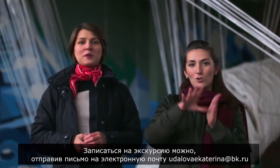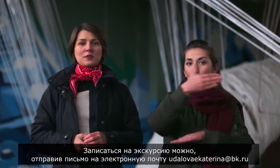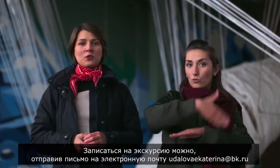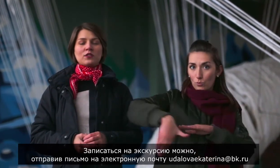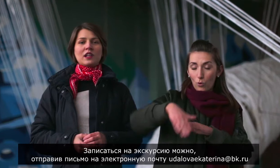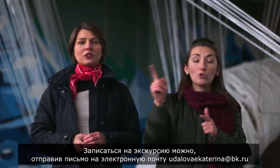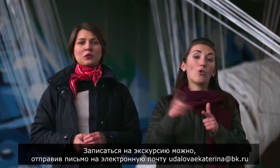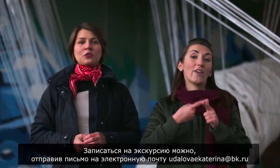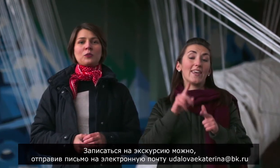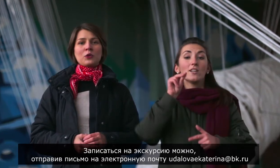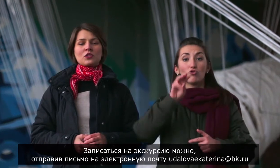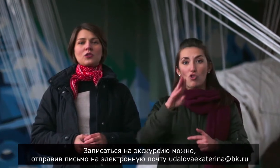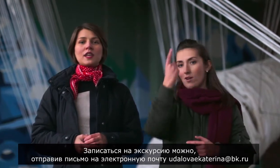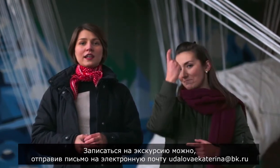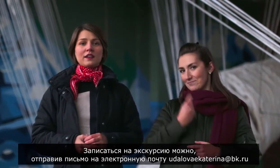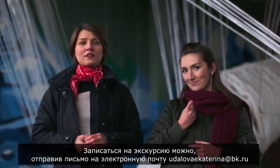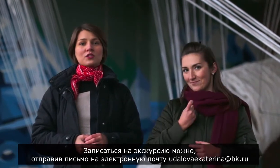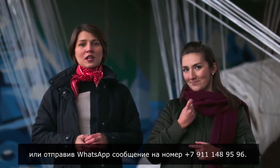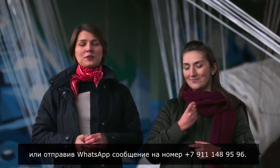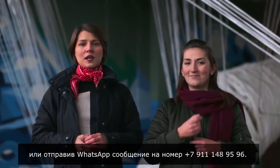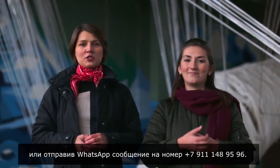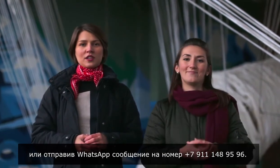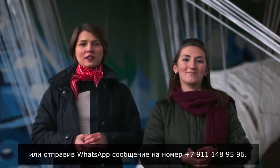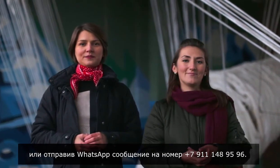отправив письмо на электронную почту или